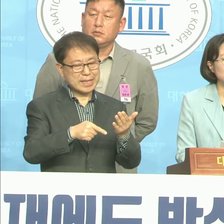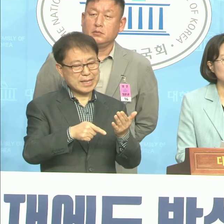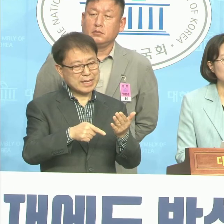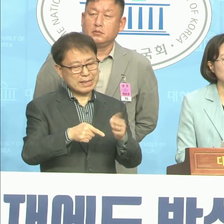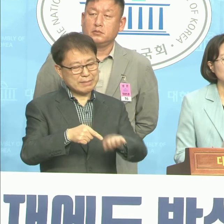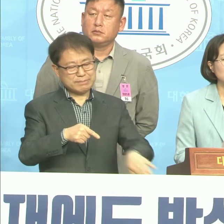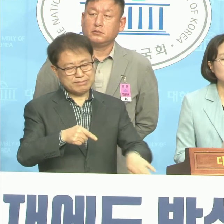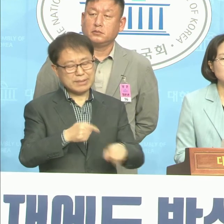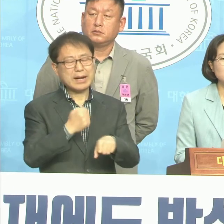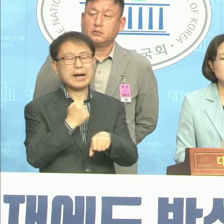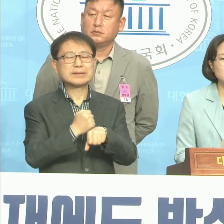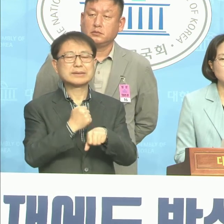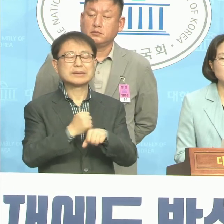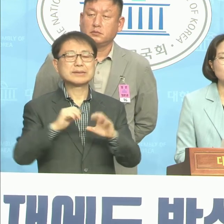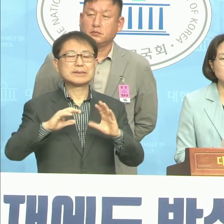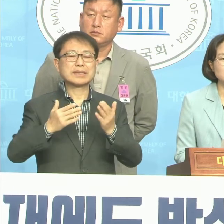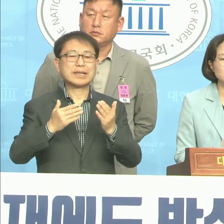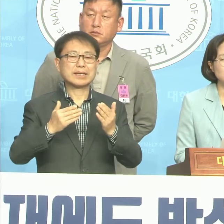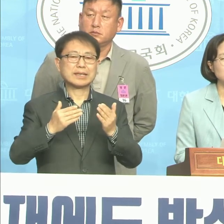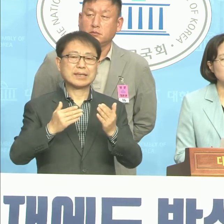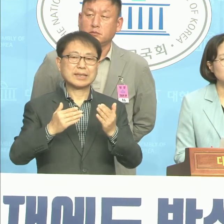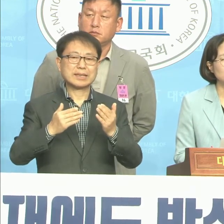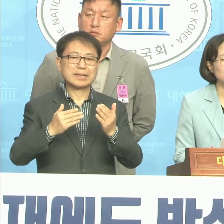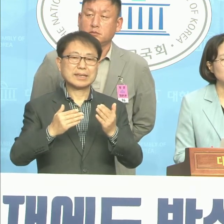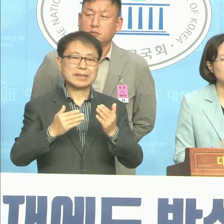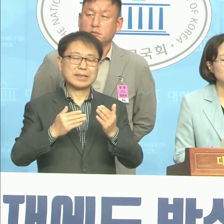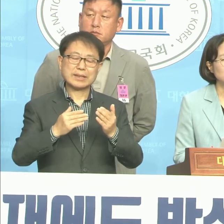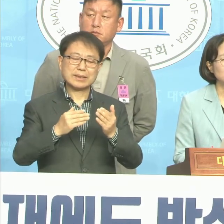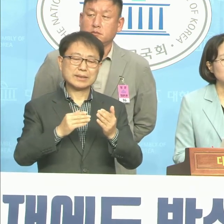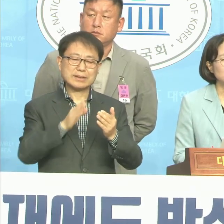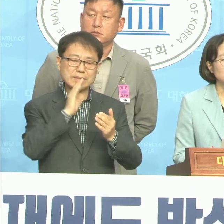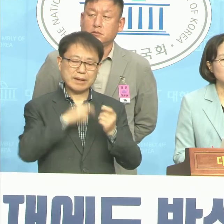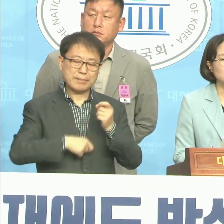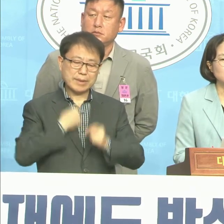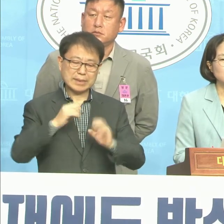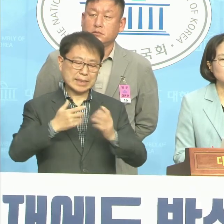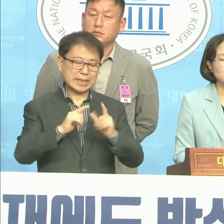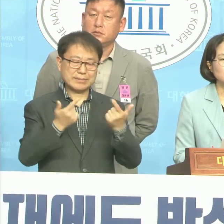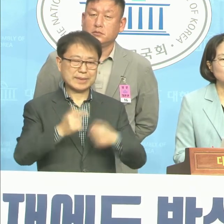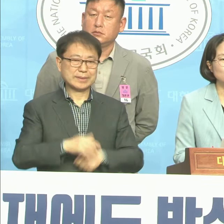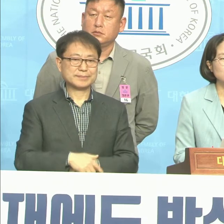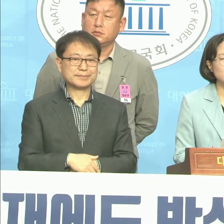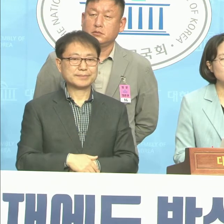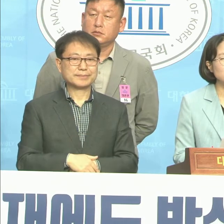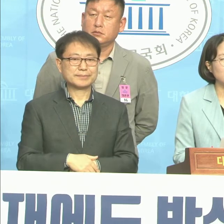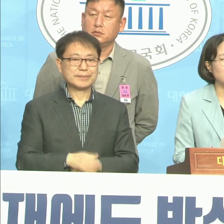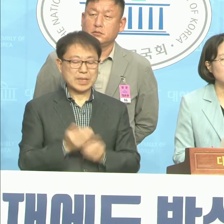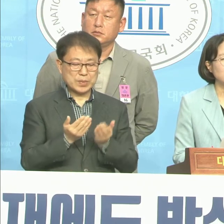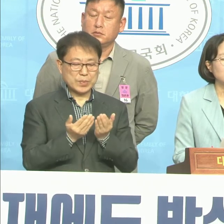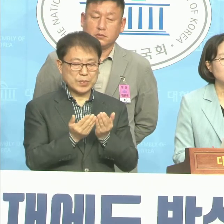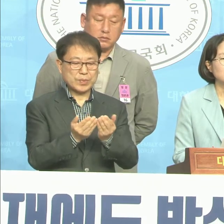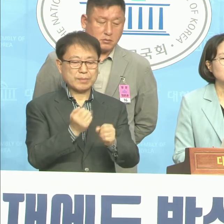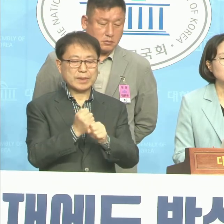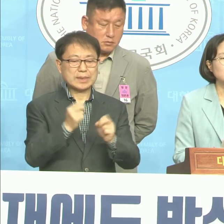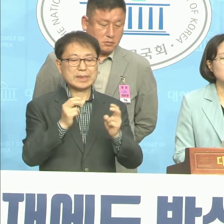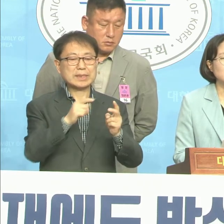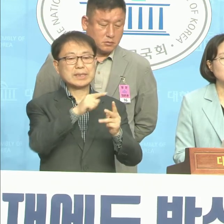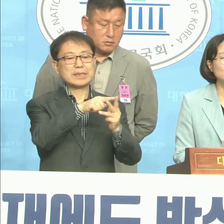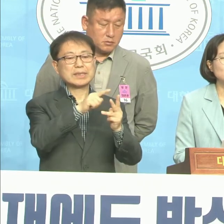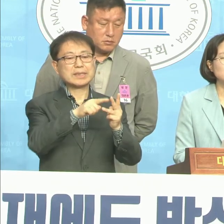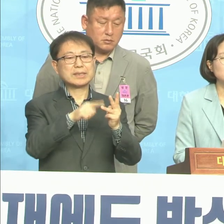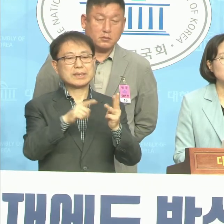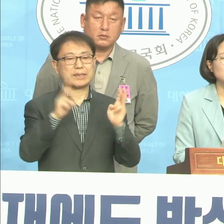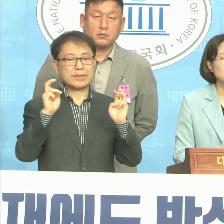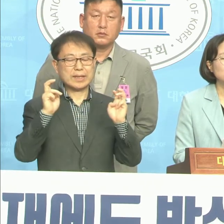얘기고 이런 세상이 제대로 된 세상이 겠습니까 뭐 조선 3사 는